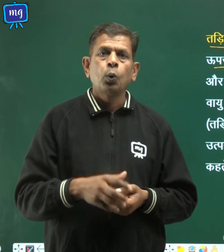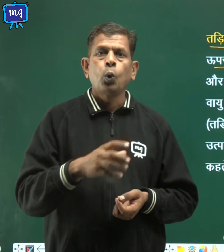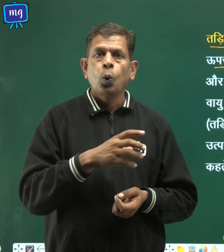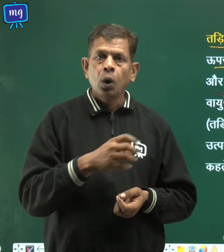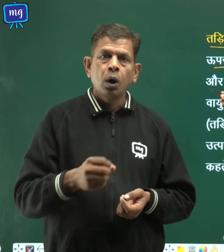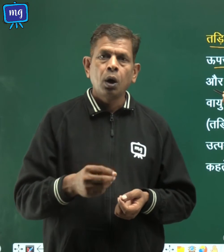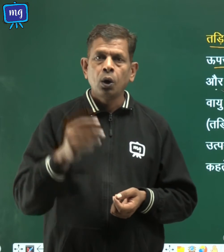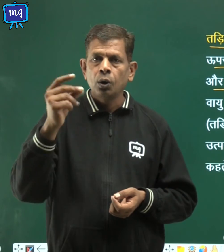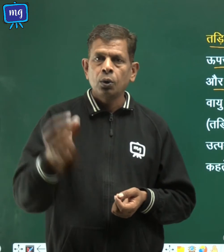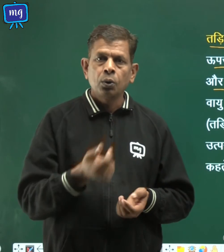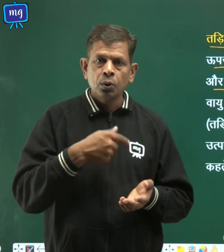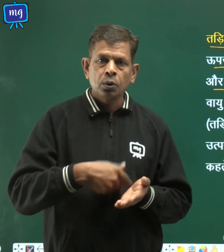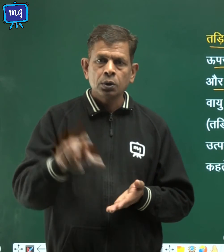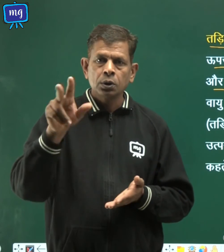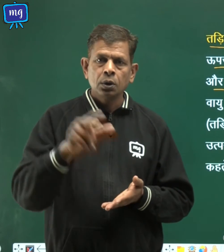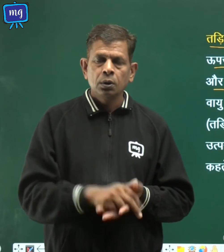और तीव्र वेग से